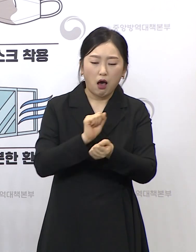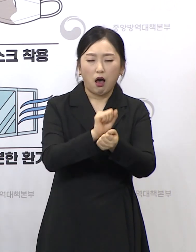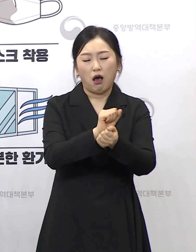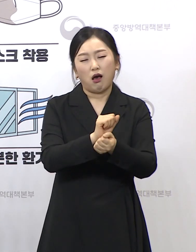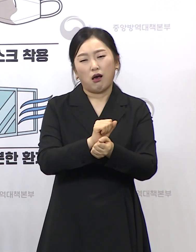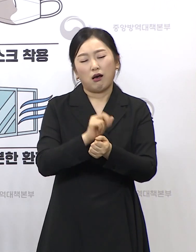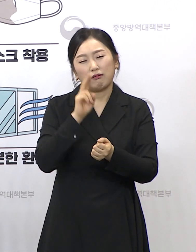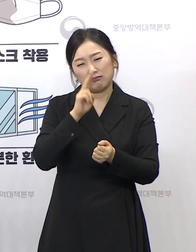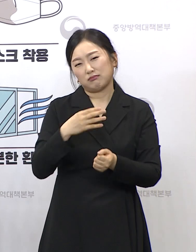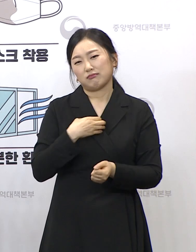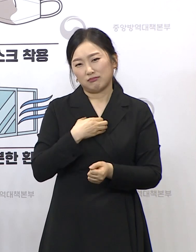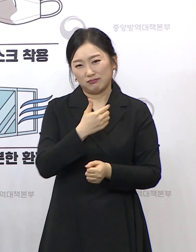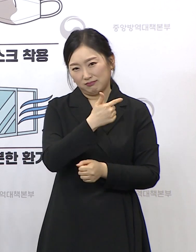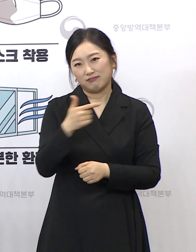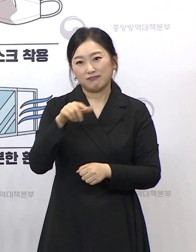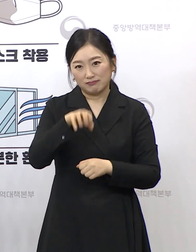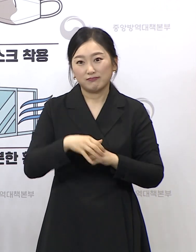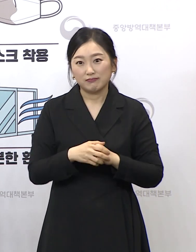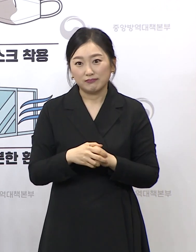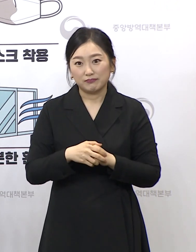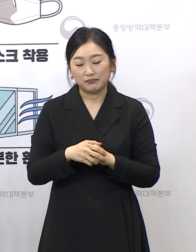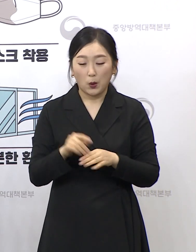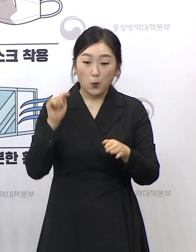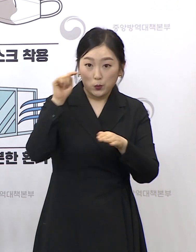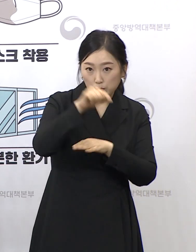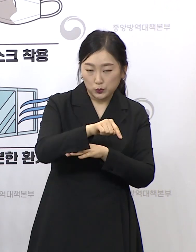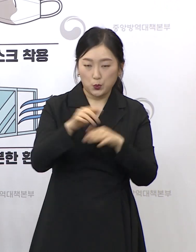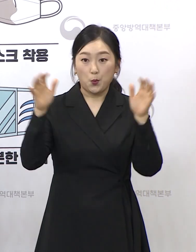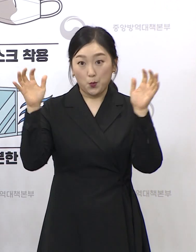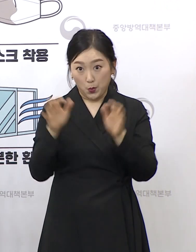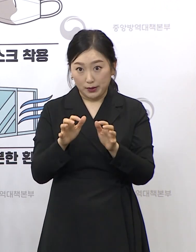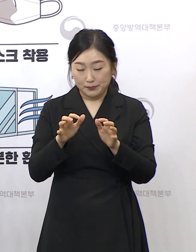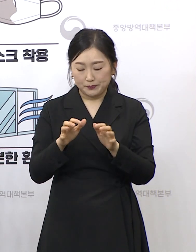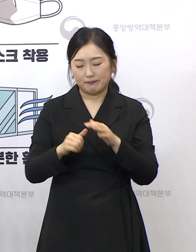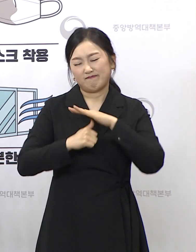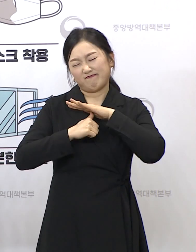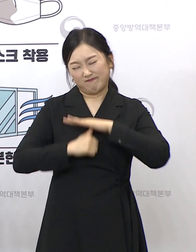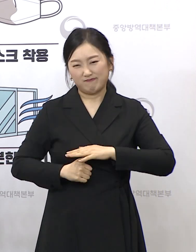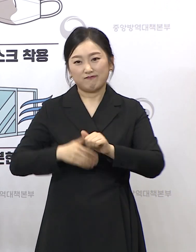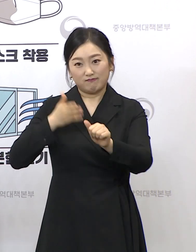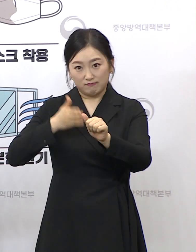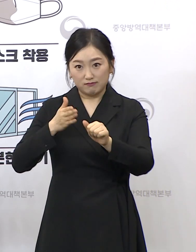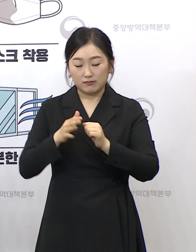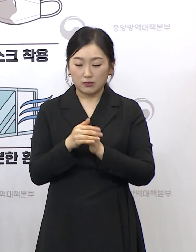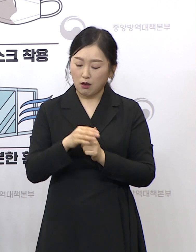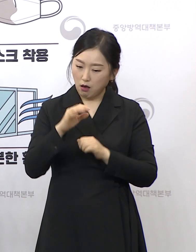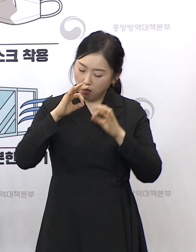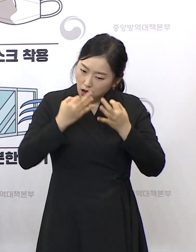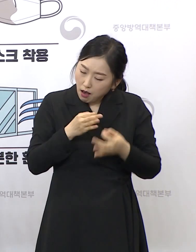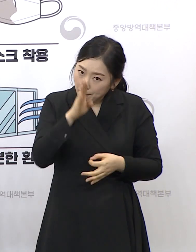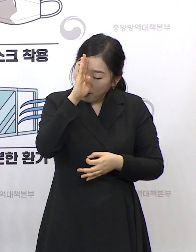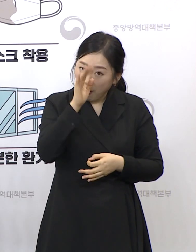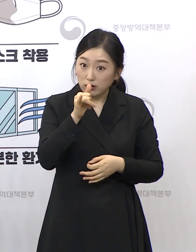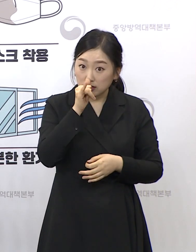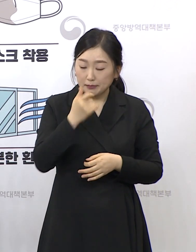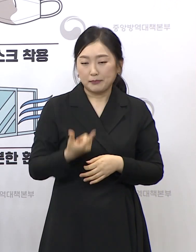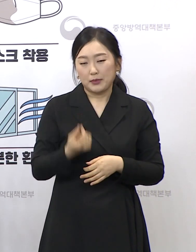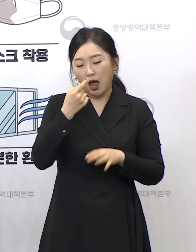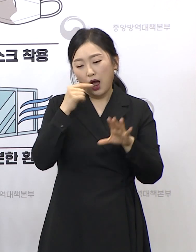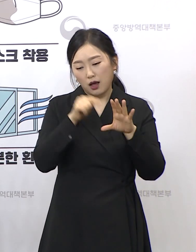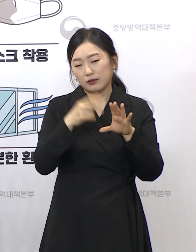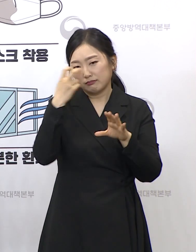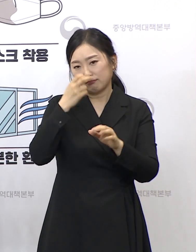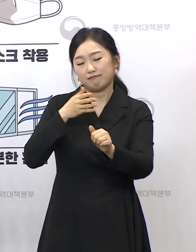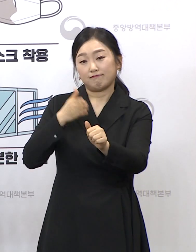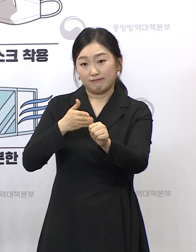편입니다. 외출과 모임을 가능한 자제하여 주시고 증상이 있는 경우에는 반드시 검사를